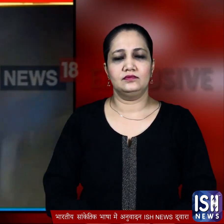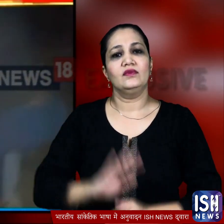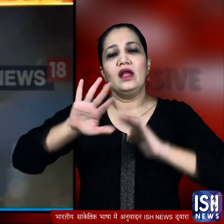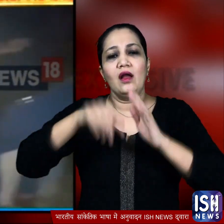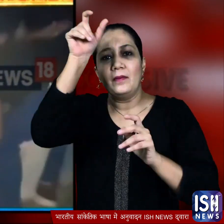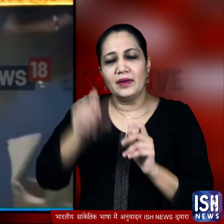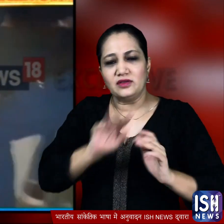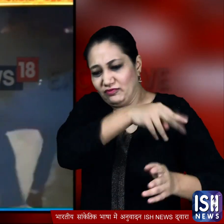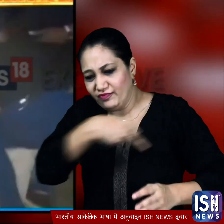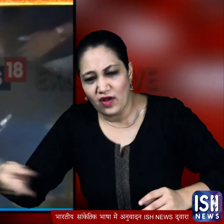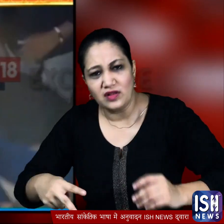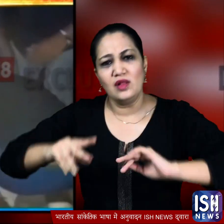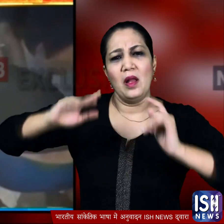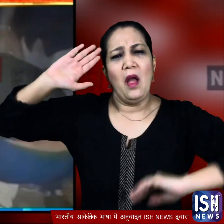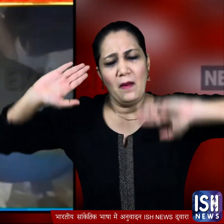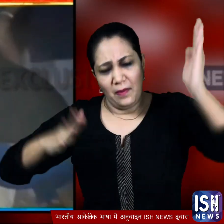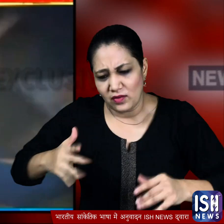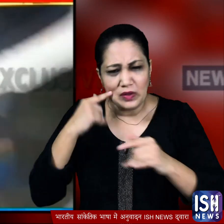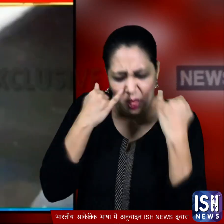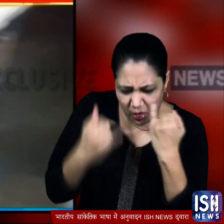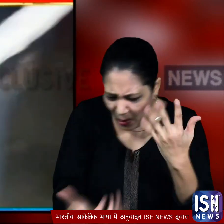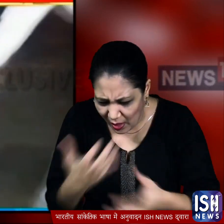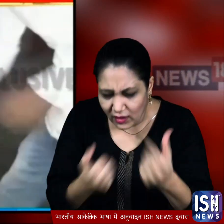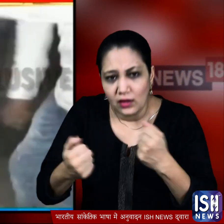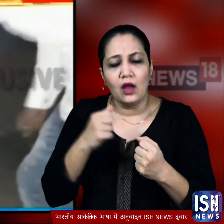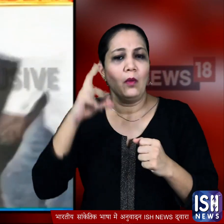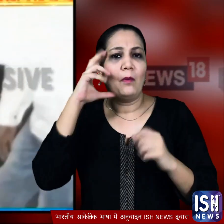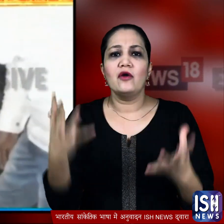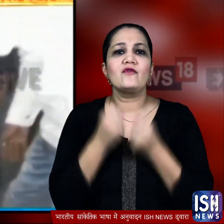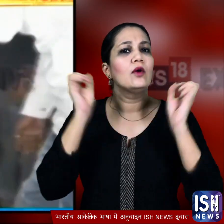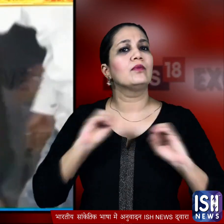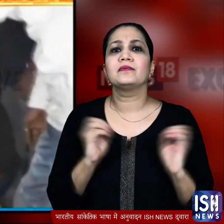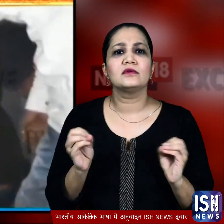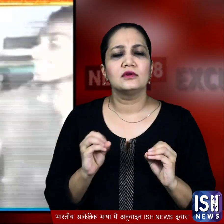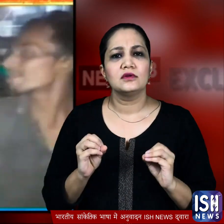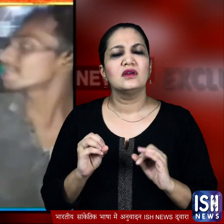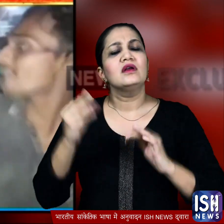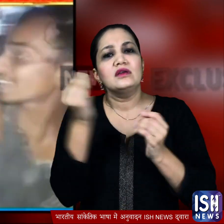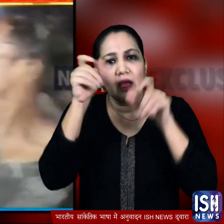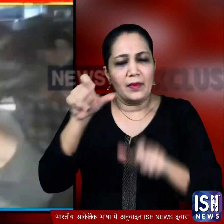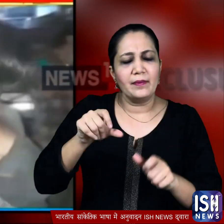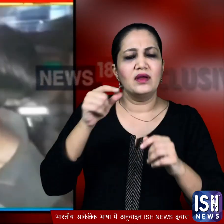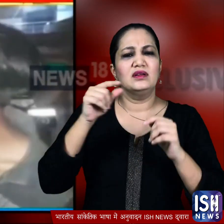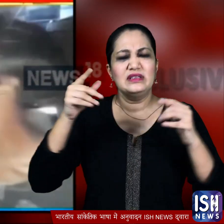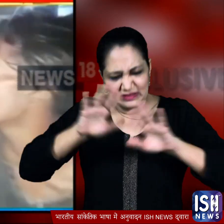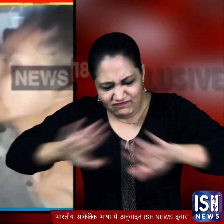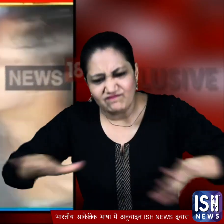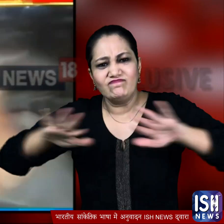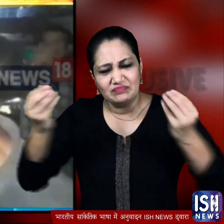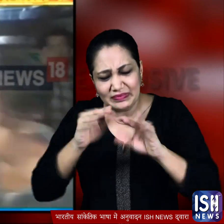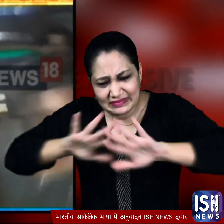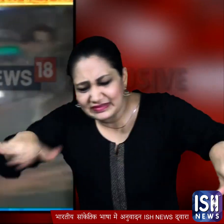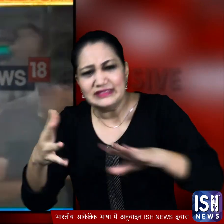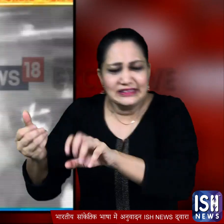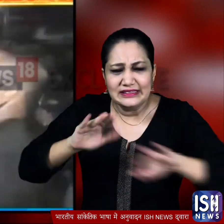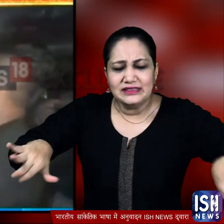इसके बाद एक आरोपी को जमीन पर पटककर उसकी तलाशी ली गई, लेकिन उसके पास से मोबाइल बरामद नहीं हुआ। इस बीच कुछ लोगों ने उन्हें भीड़ के चंगुल से